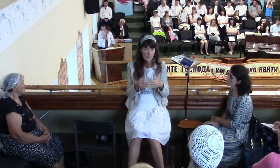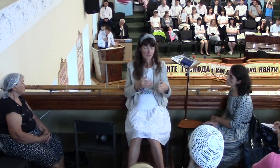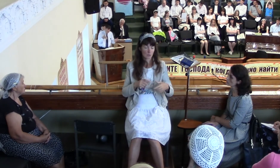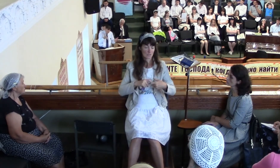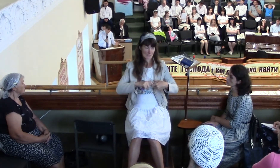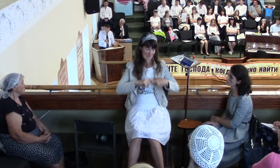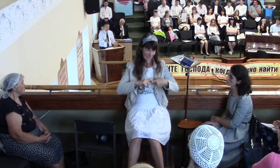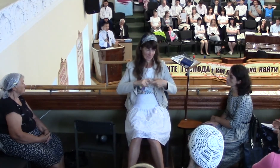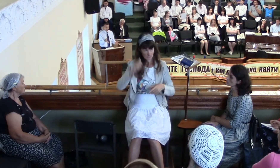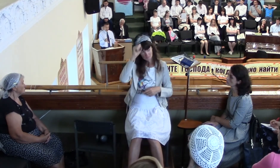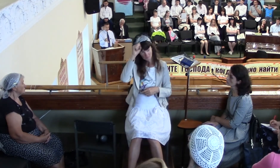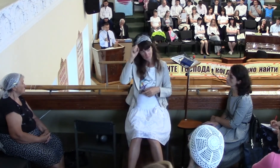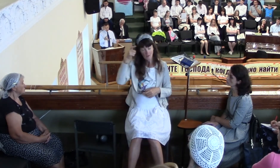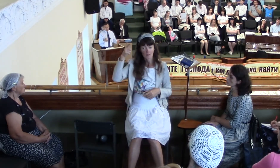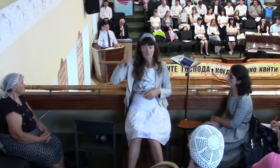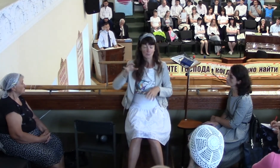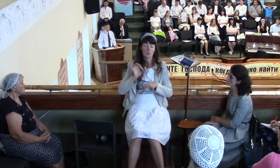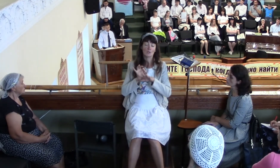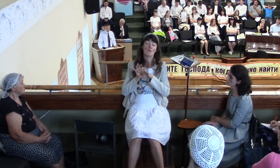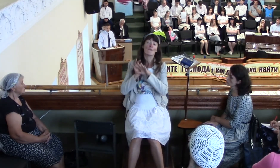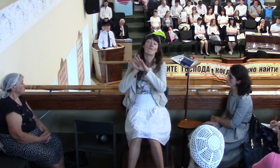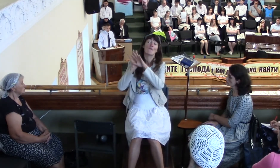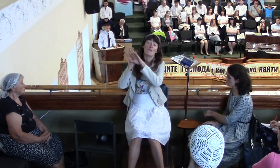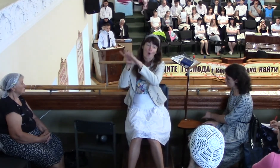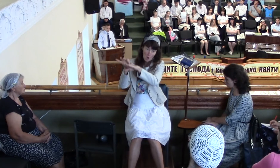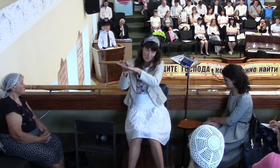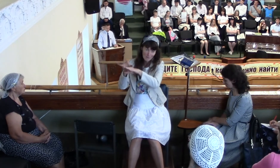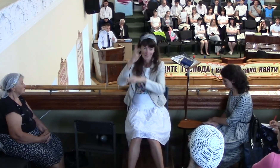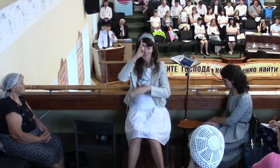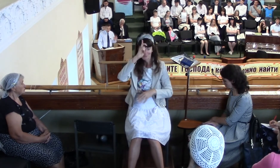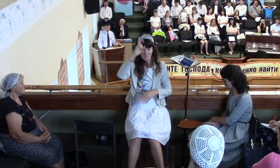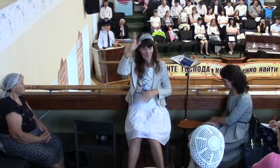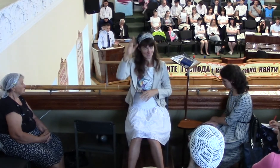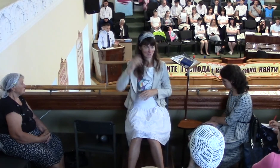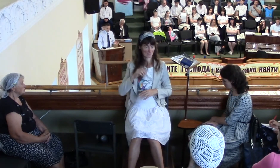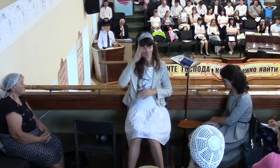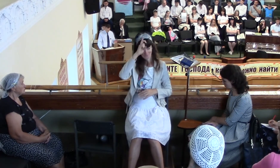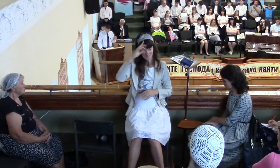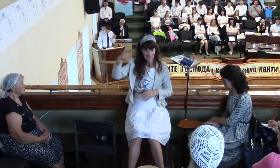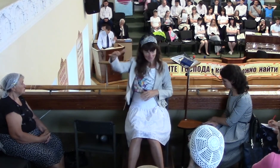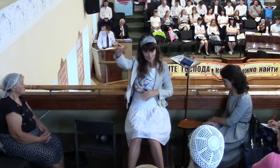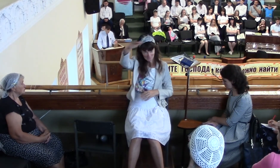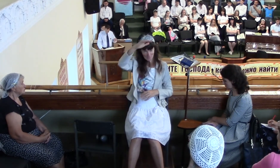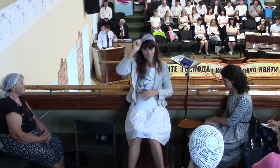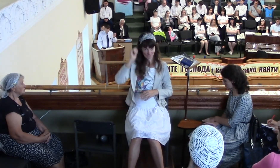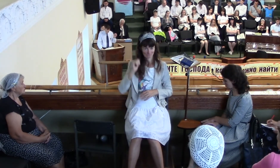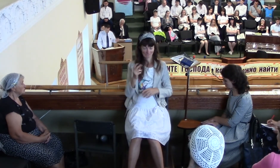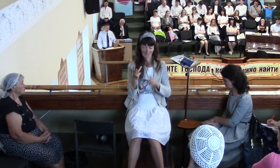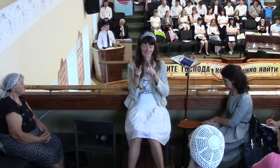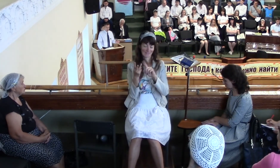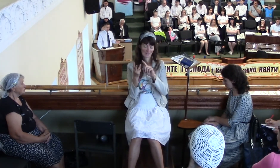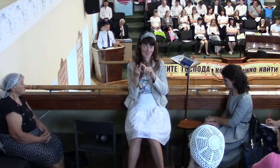Господь ввел в царство возлюбленного Сына Своего. Это в-третьих. Он ввел нас